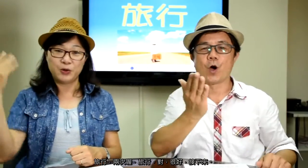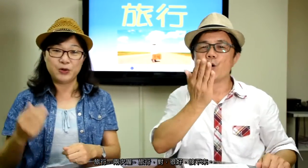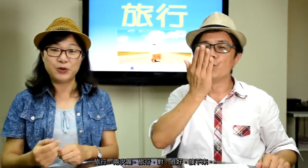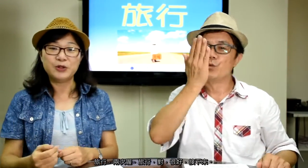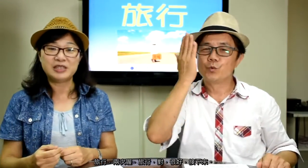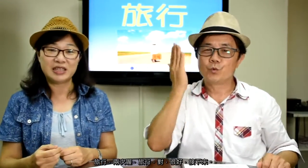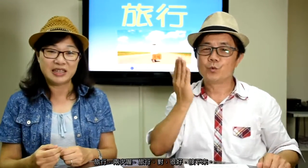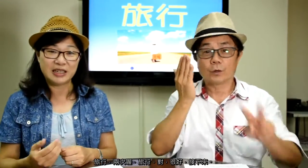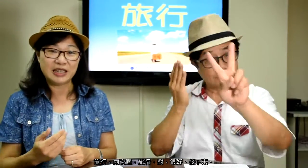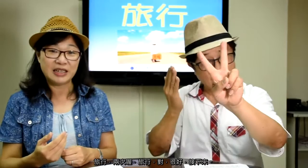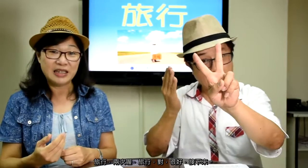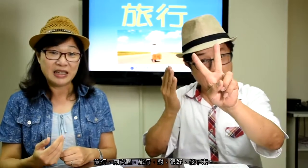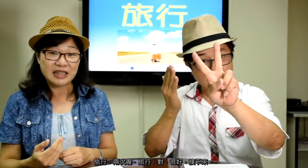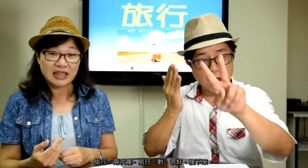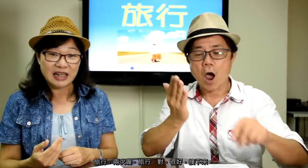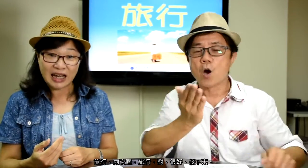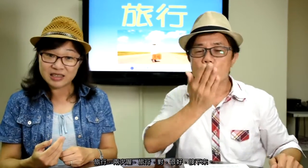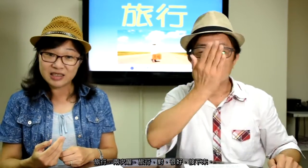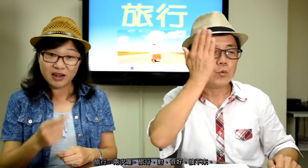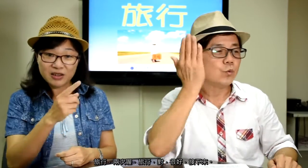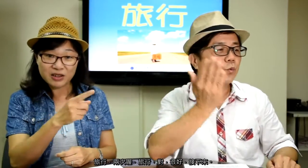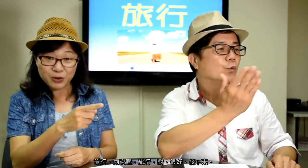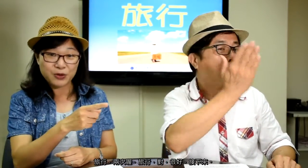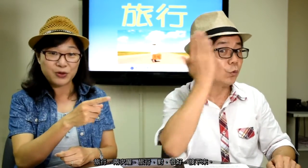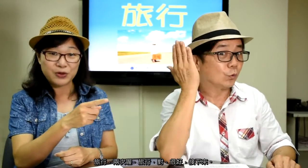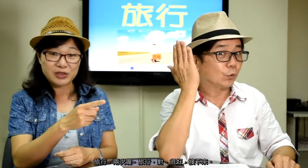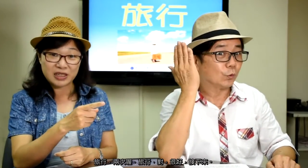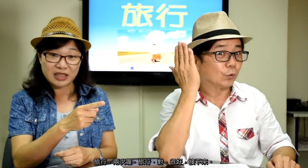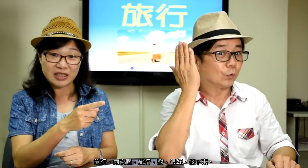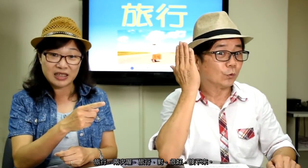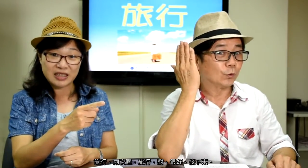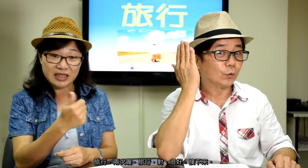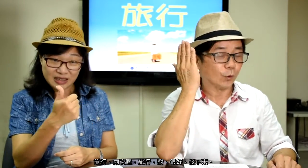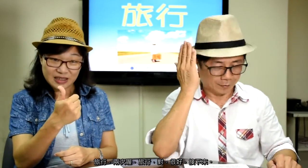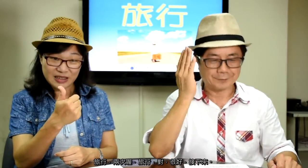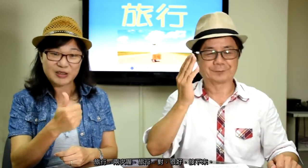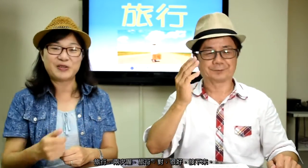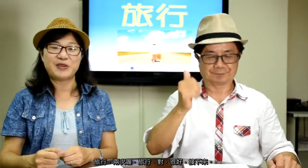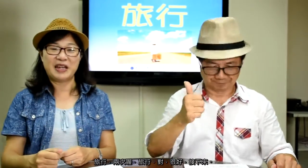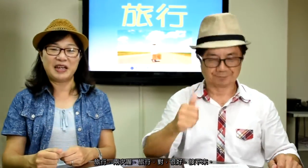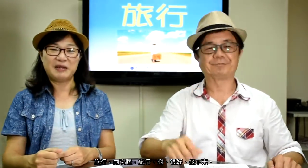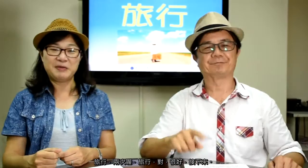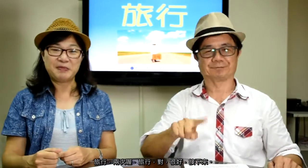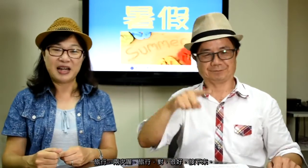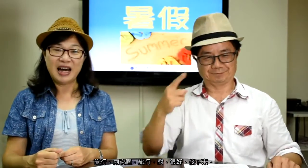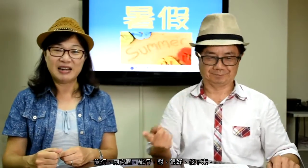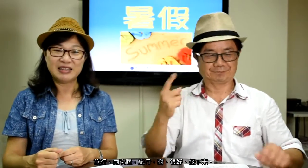旅行，两次哦，旅行，对，很好。